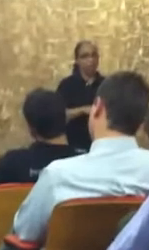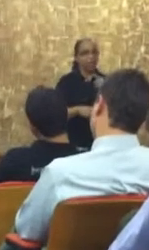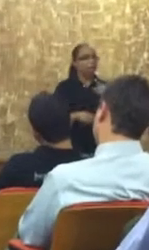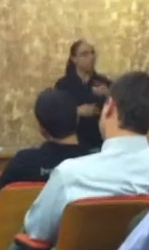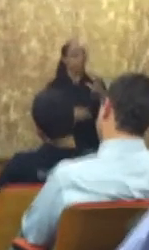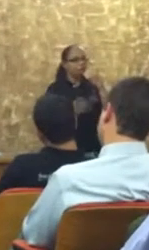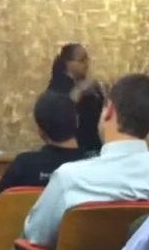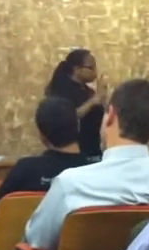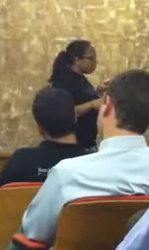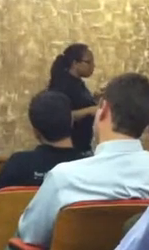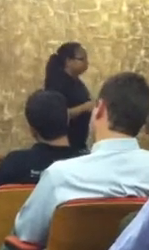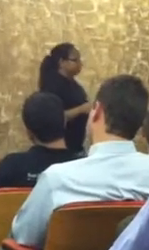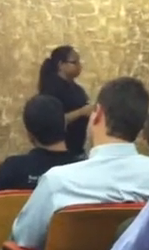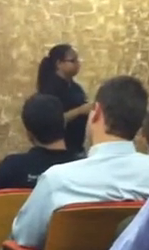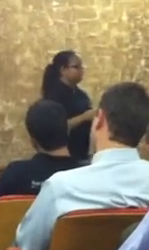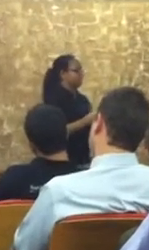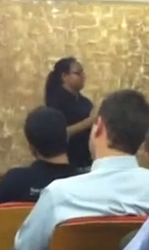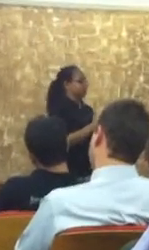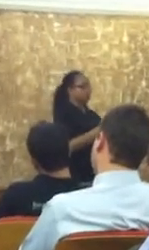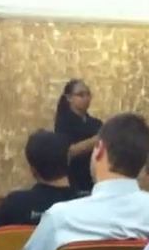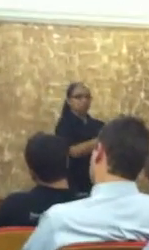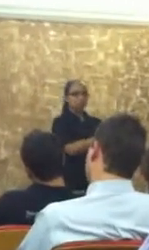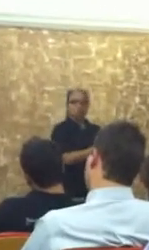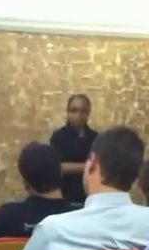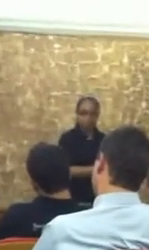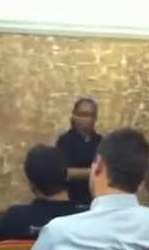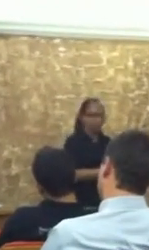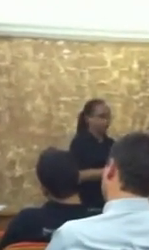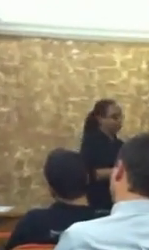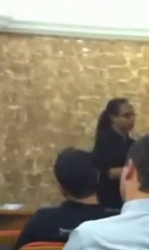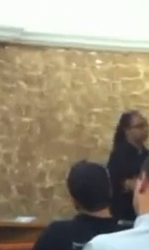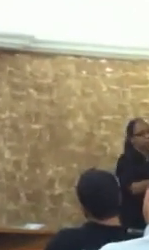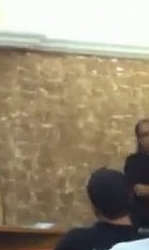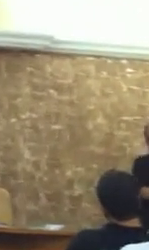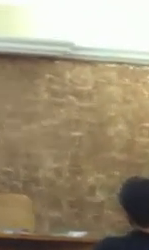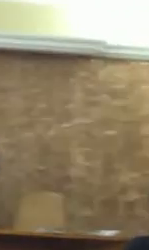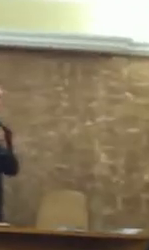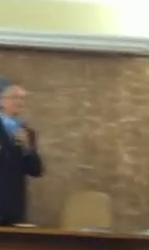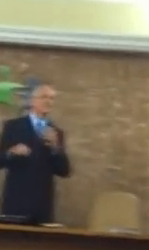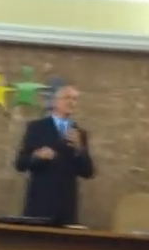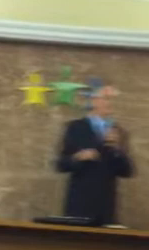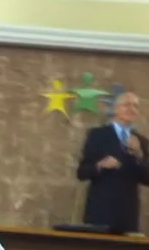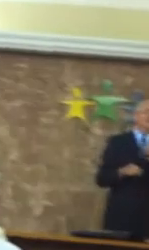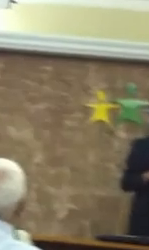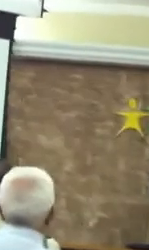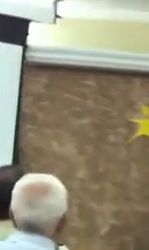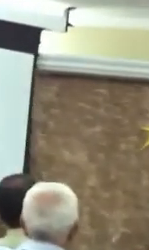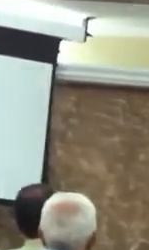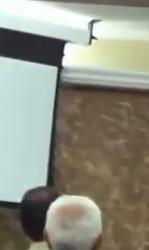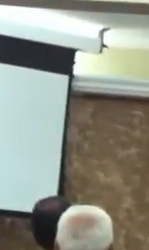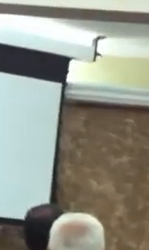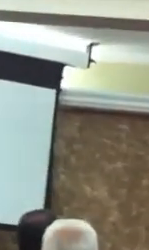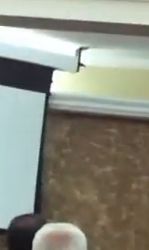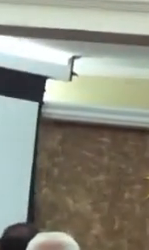o mestre estava sentado. Senhor, me desculpe, o senhor tem estado aqui todas as manhãs?